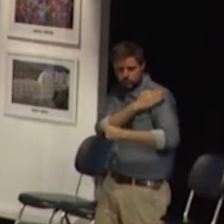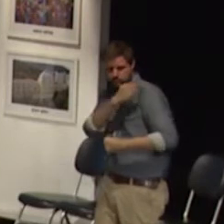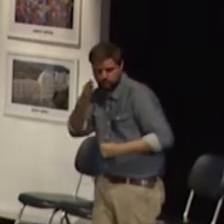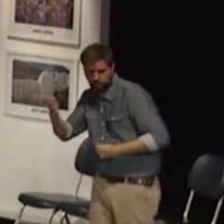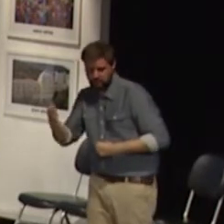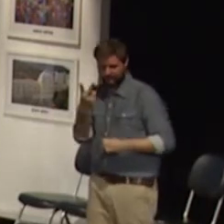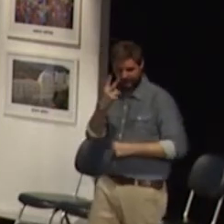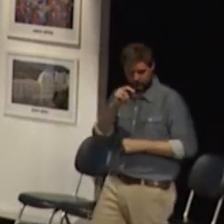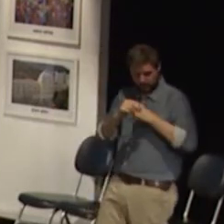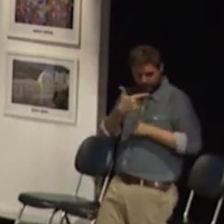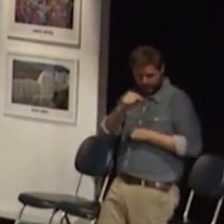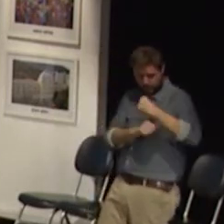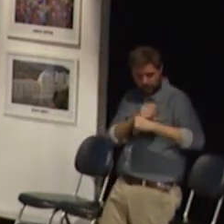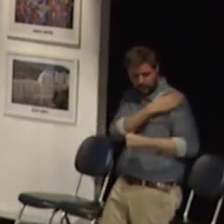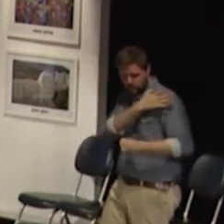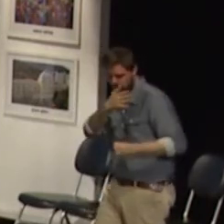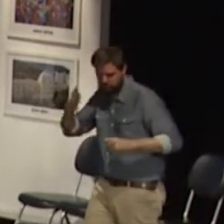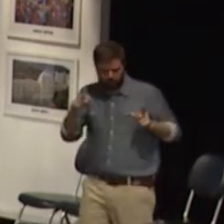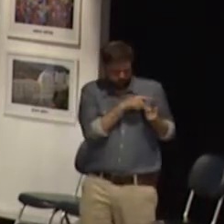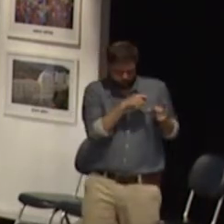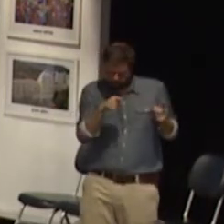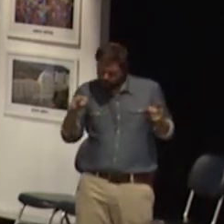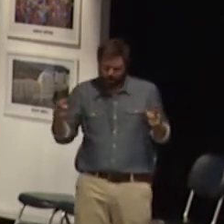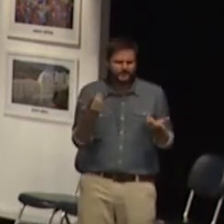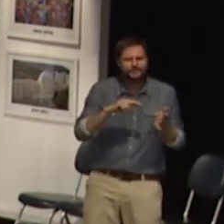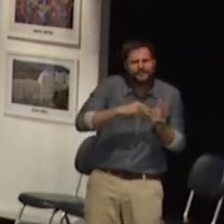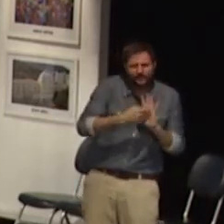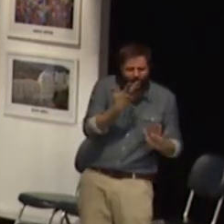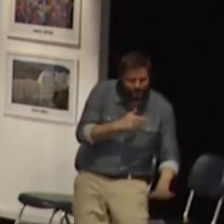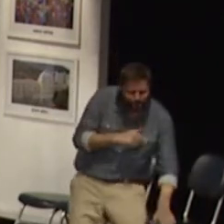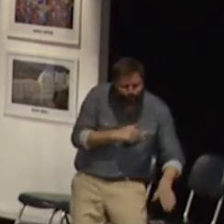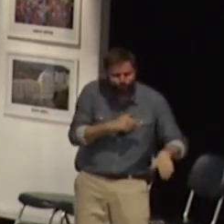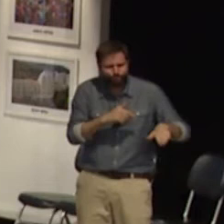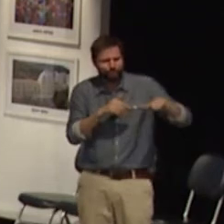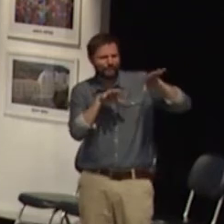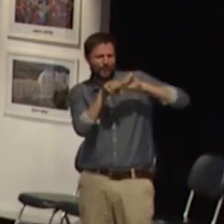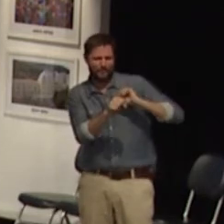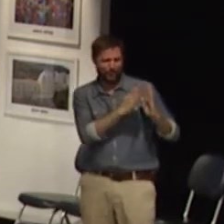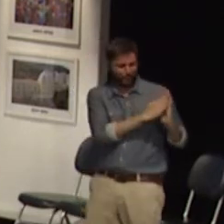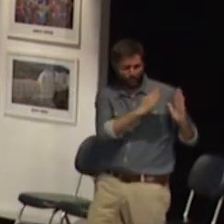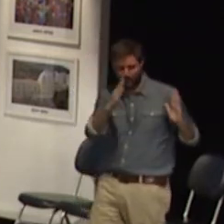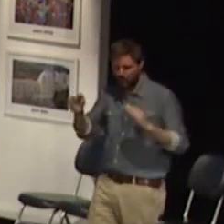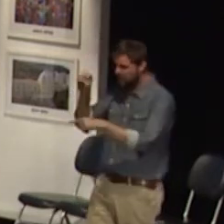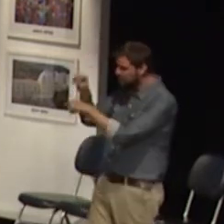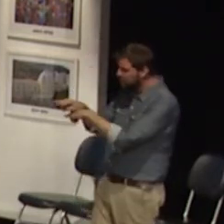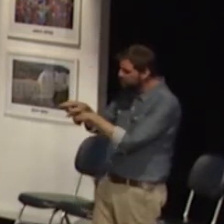O INEP faz essa avaliação, mas precisamos pensar no surdo. Então, todo esse processo, esse tempo de formação